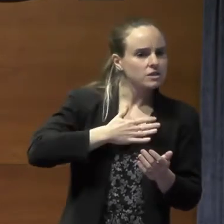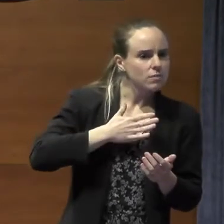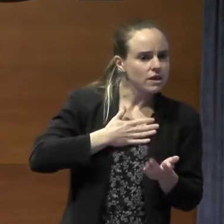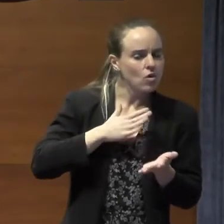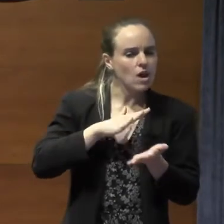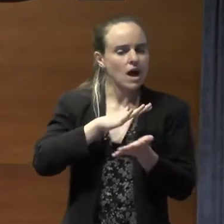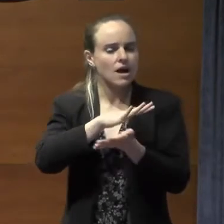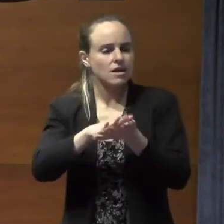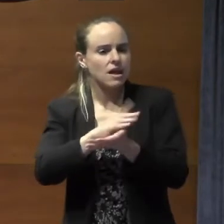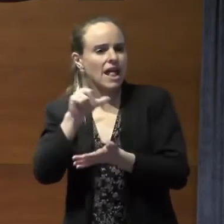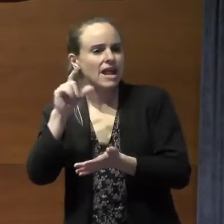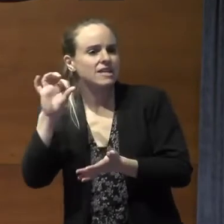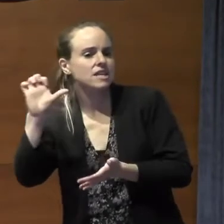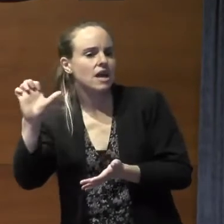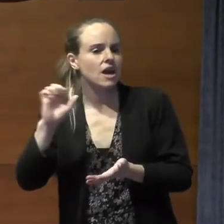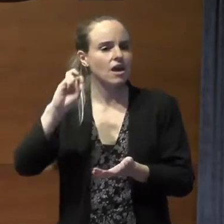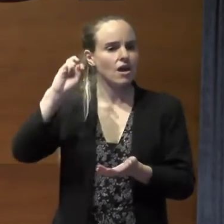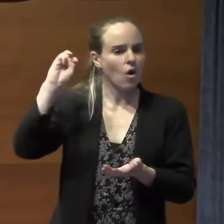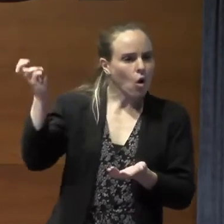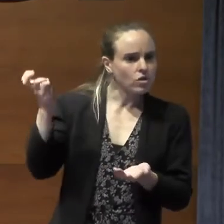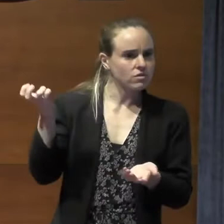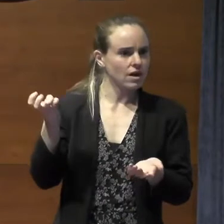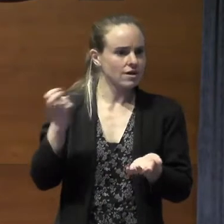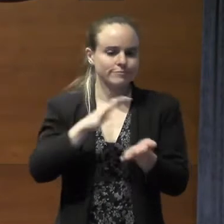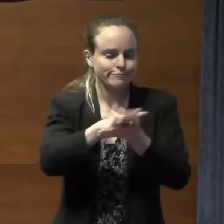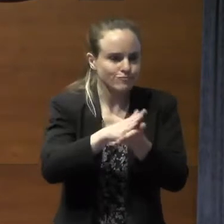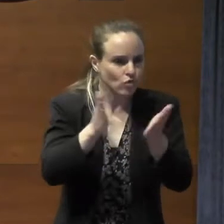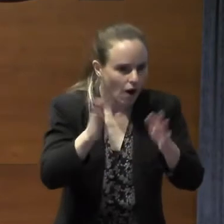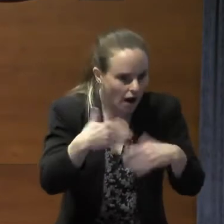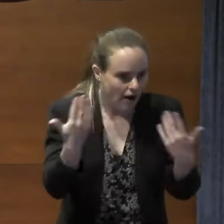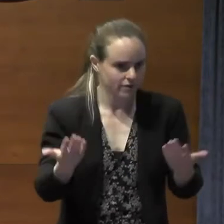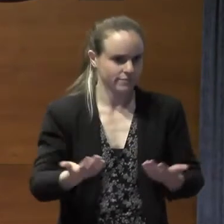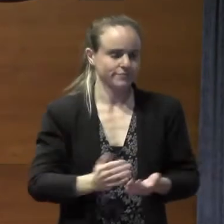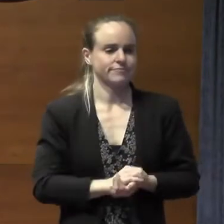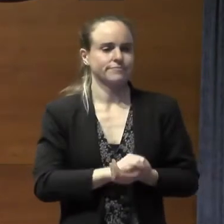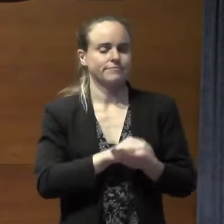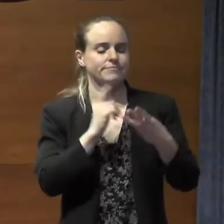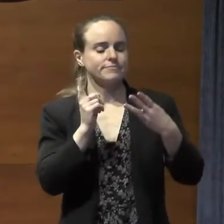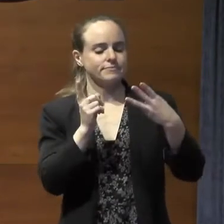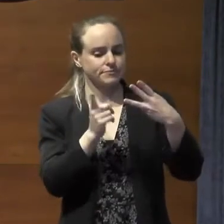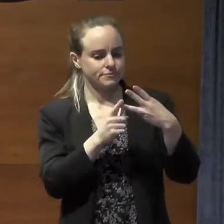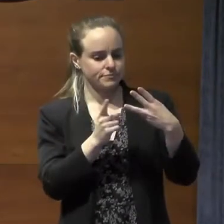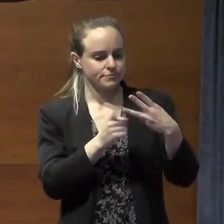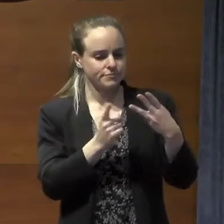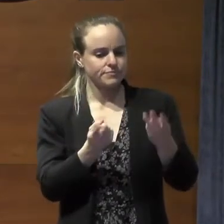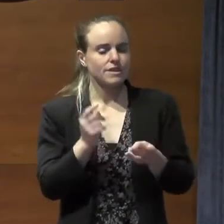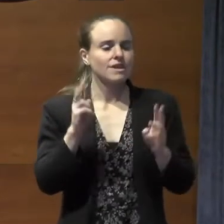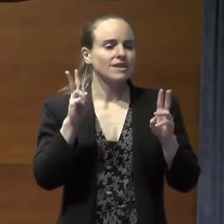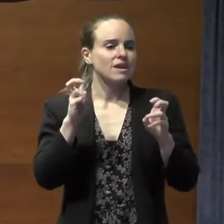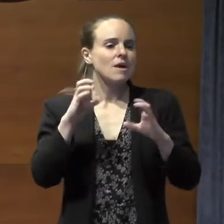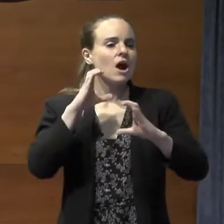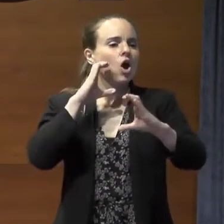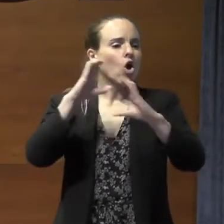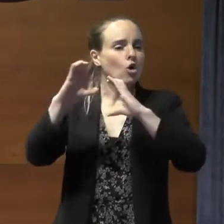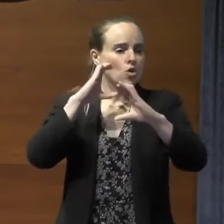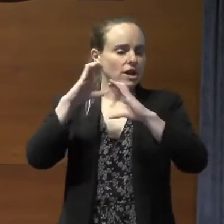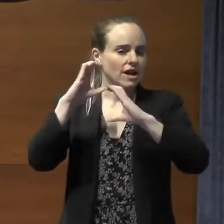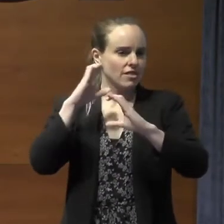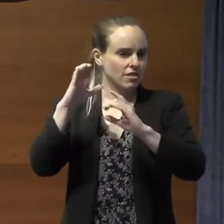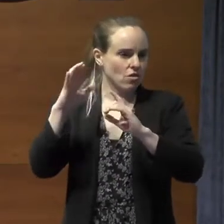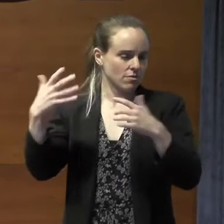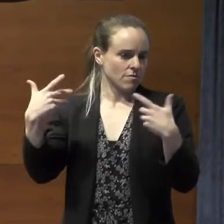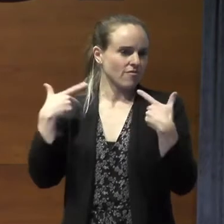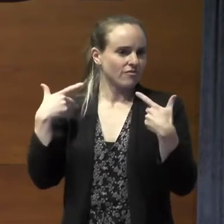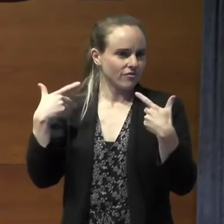del país, etc. El tercer bloque se refiere a los aspectos relacionados con la comunicación con víctimas de violencia